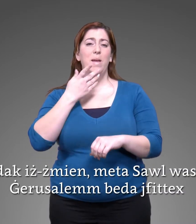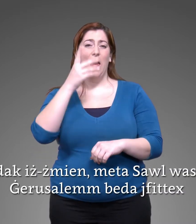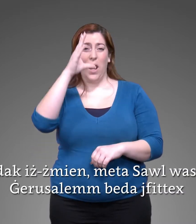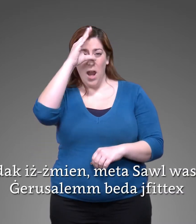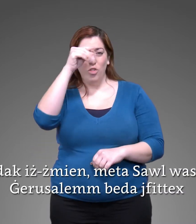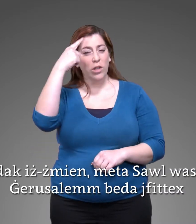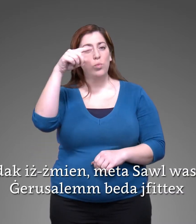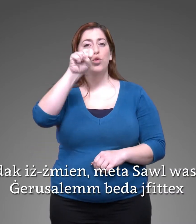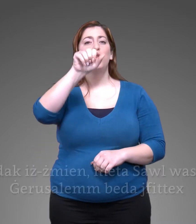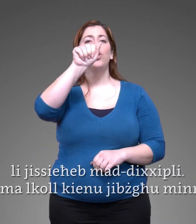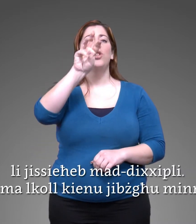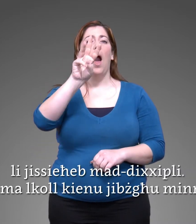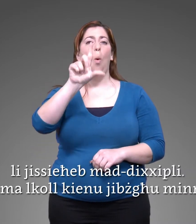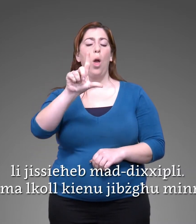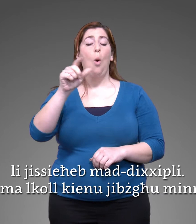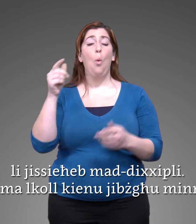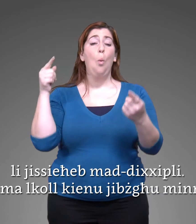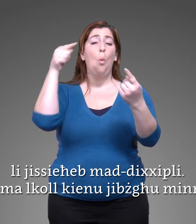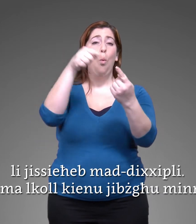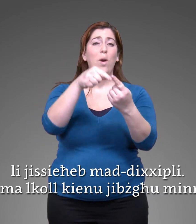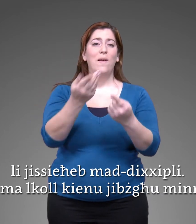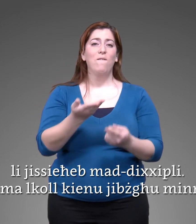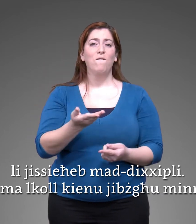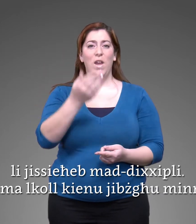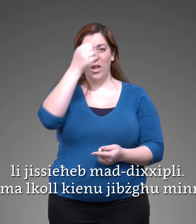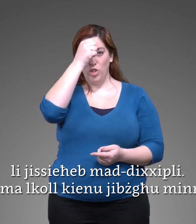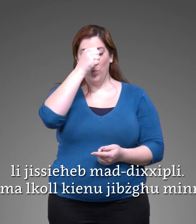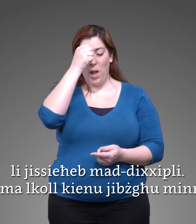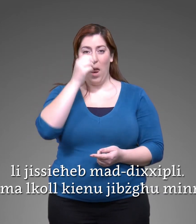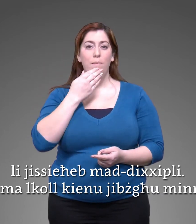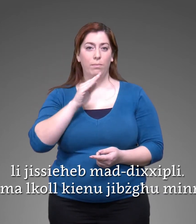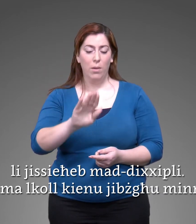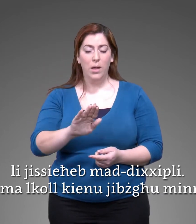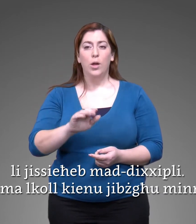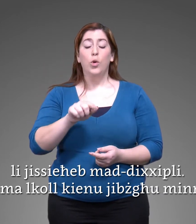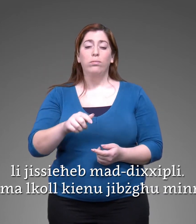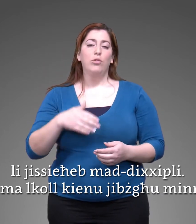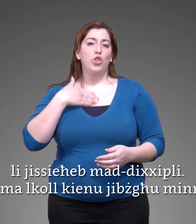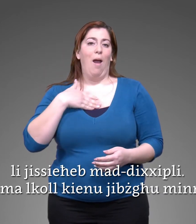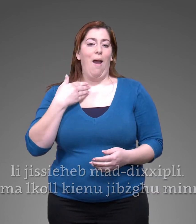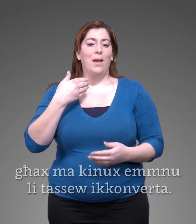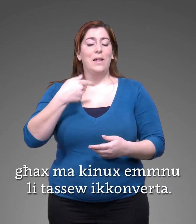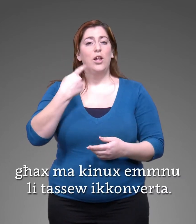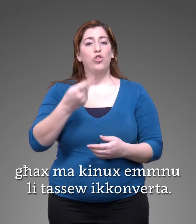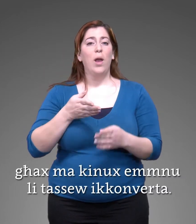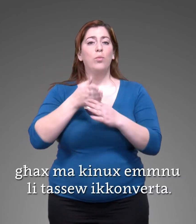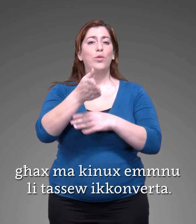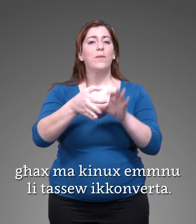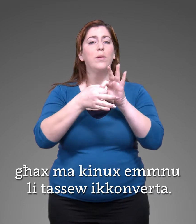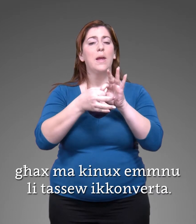ġerusalem beda jifittax li jissi heb maddi xibli Imma l-koll kienu jibżaw mennu, għax ma kienu xemnu